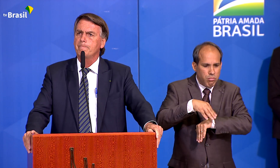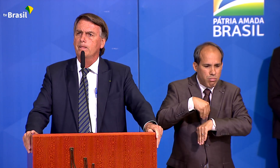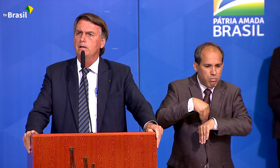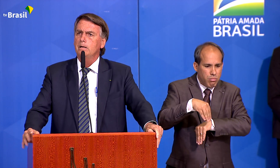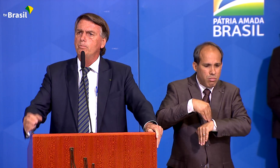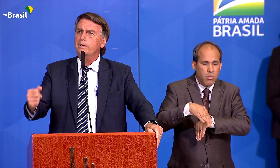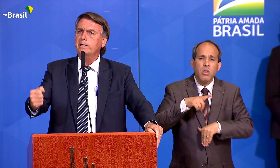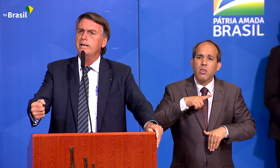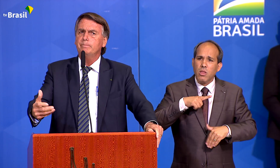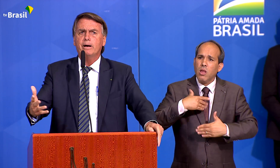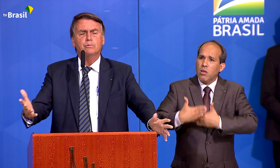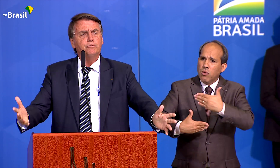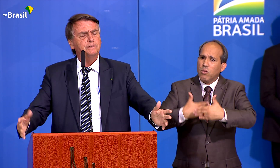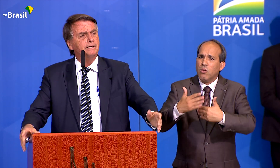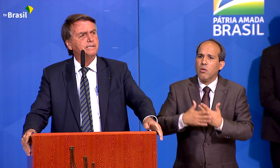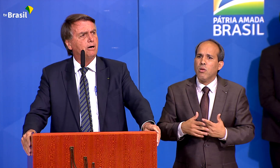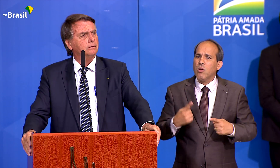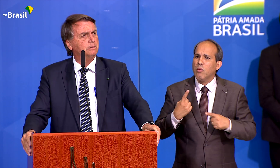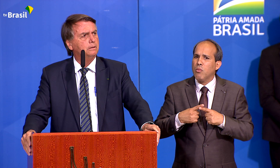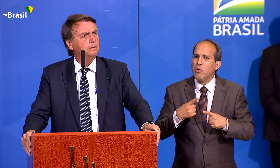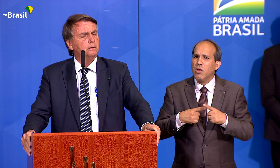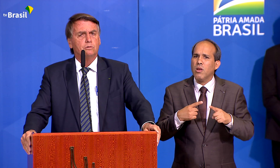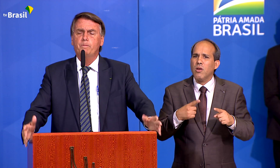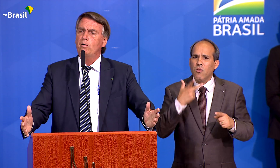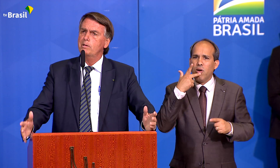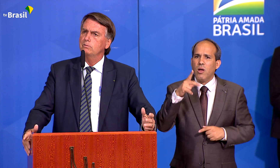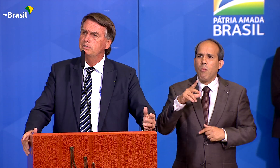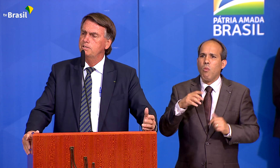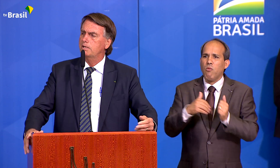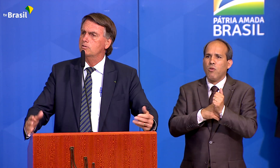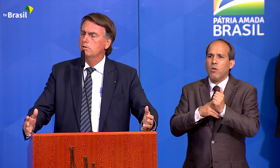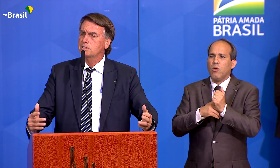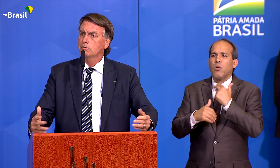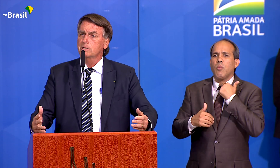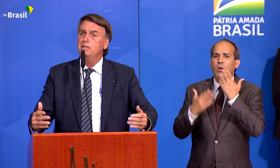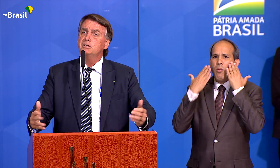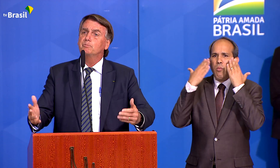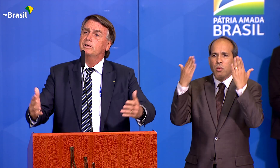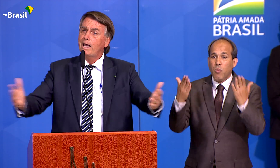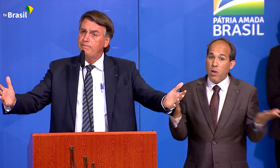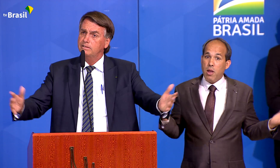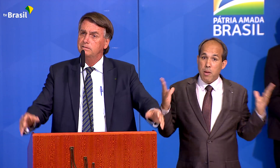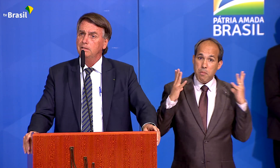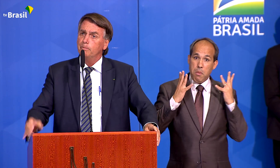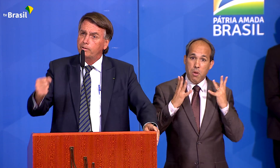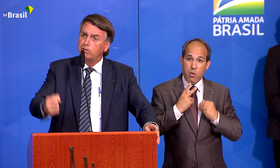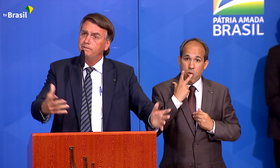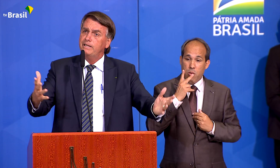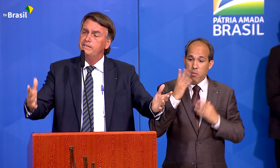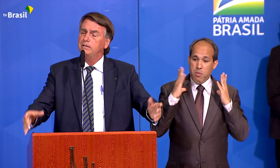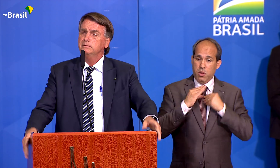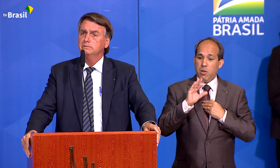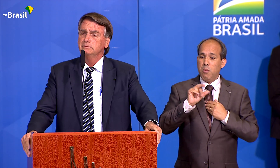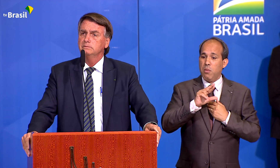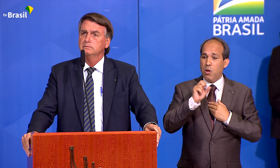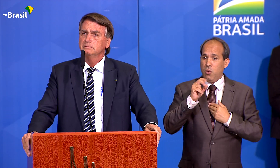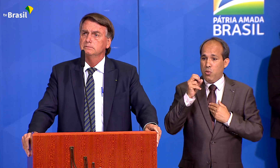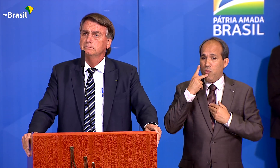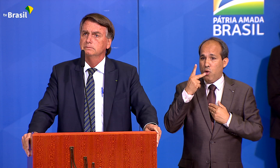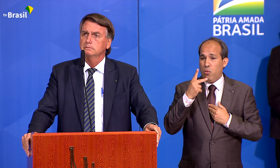acontecendo porque carimbaram confidencial o poço não disse que as Runas são inexpugnáveis Por que